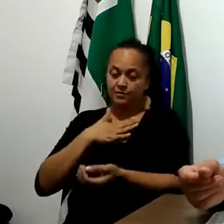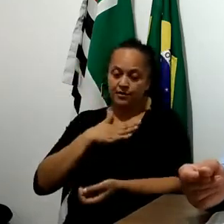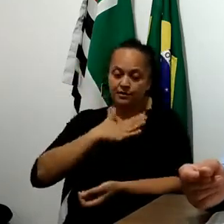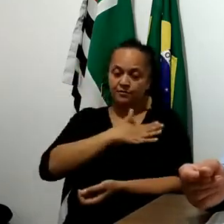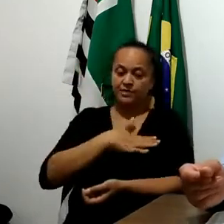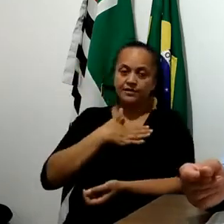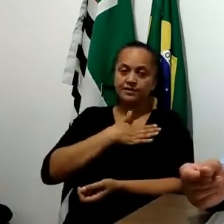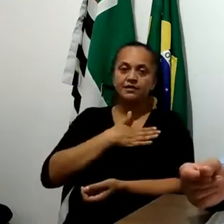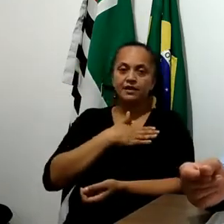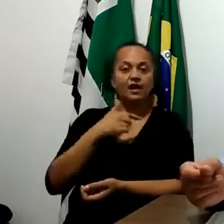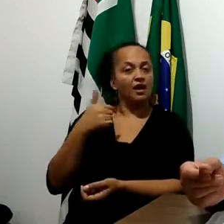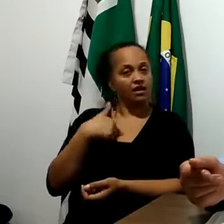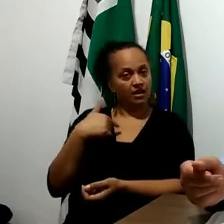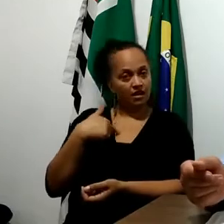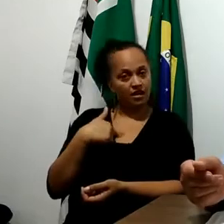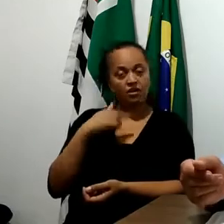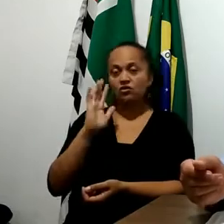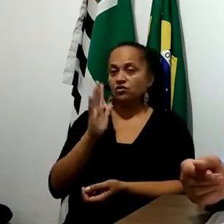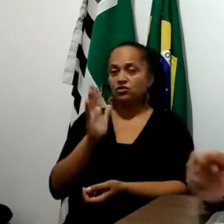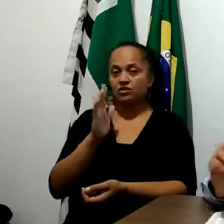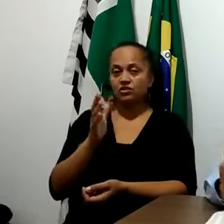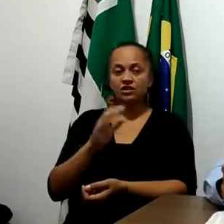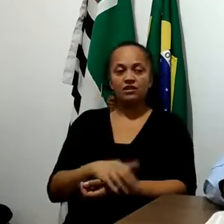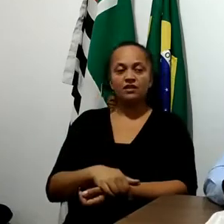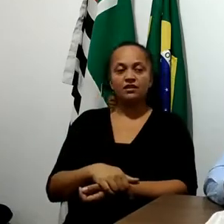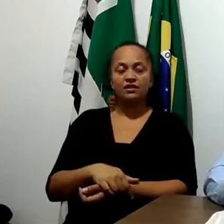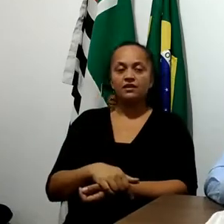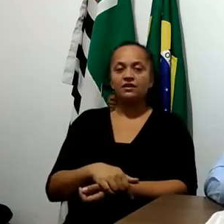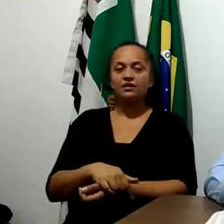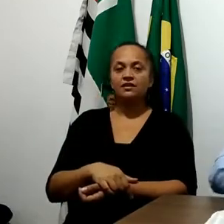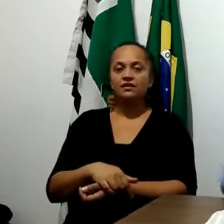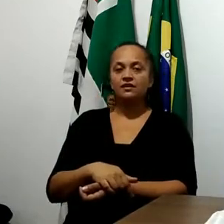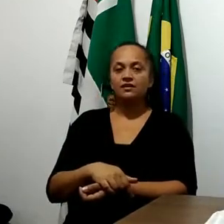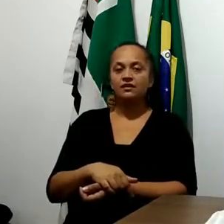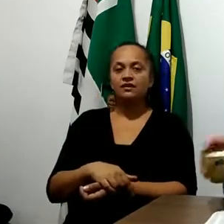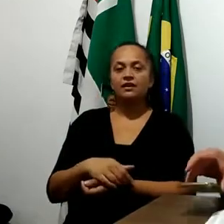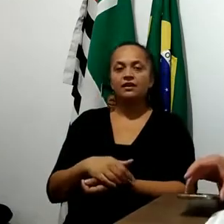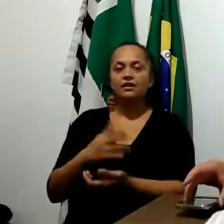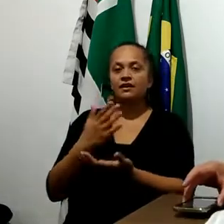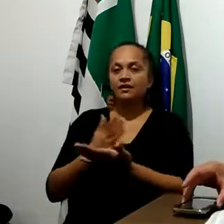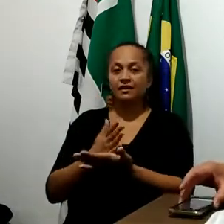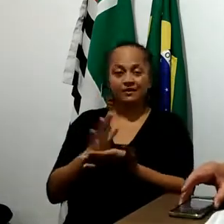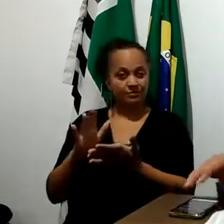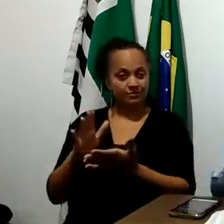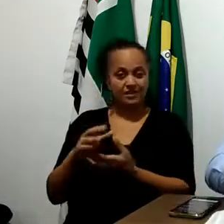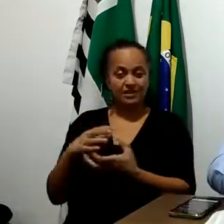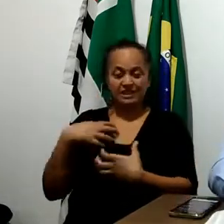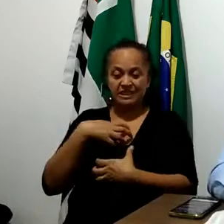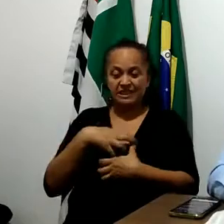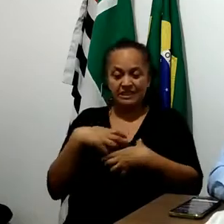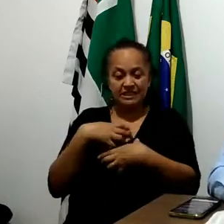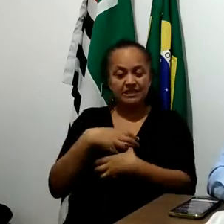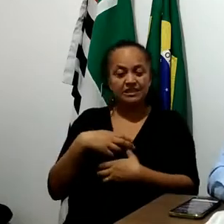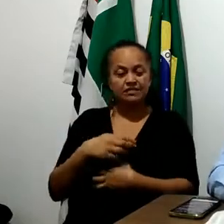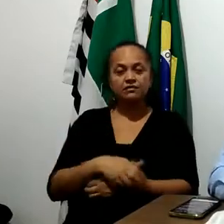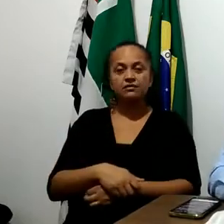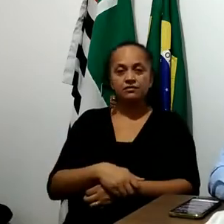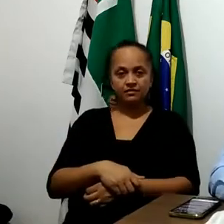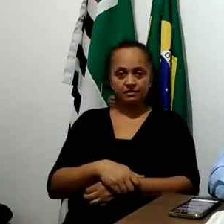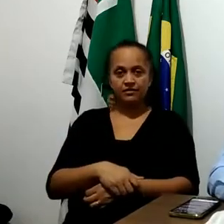já teria eu perecido na minha angústia. Ó, se não fosse a palavra de Deus ter